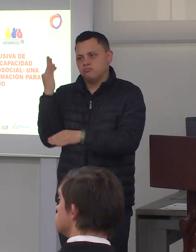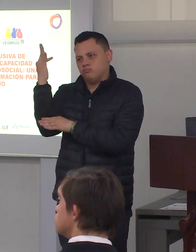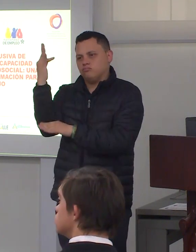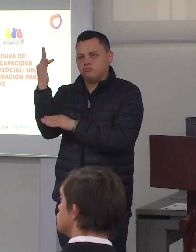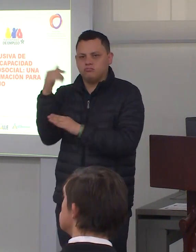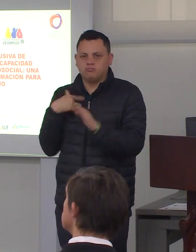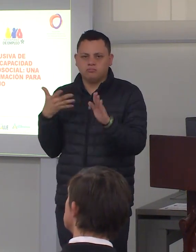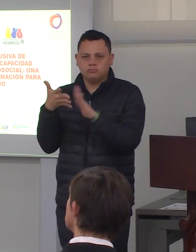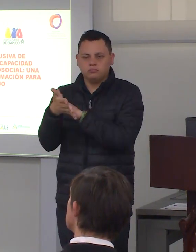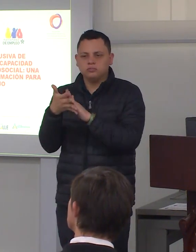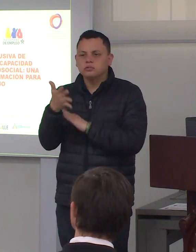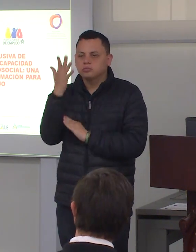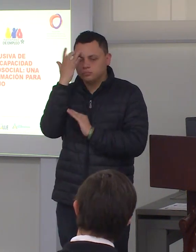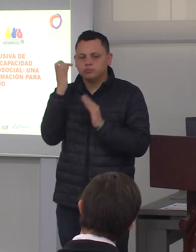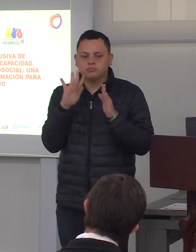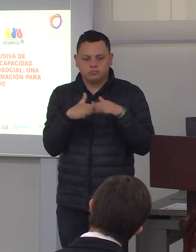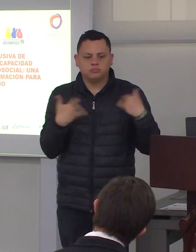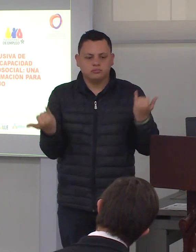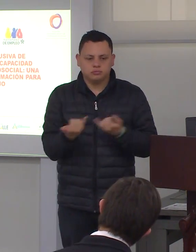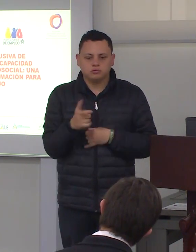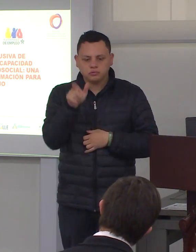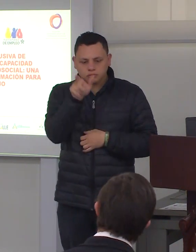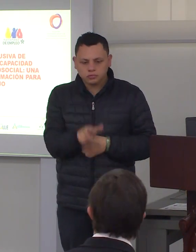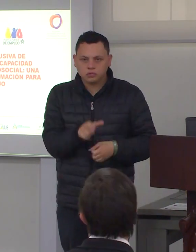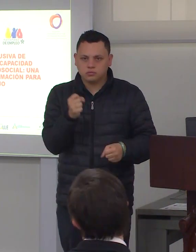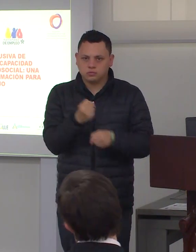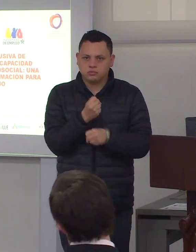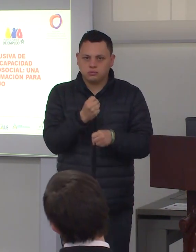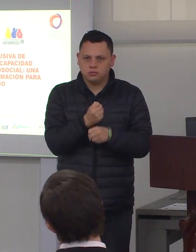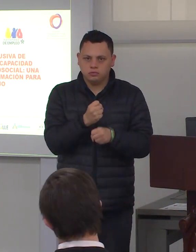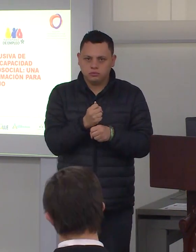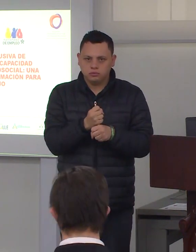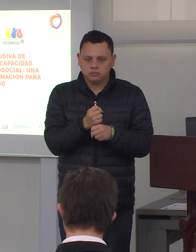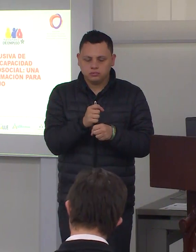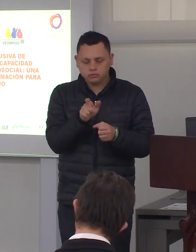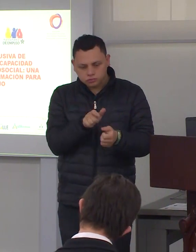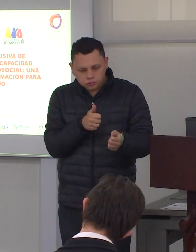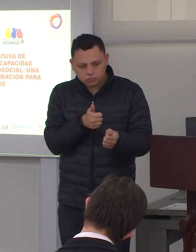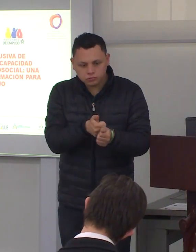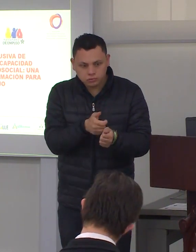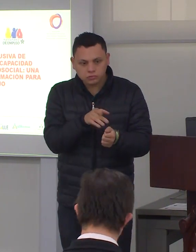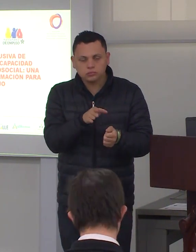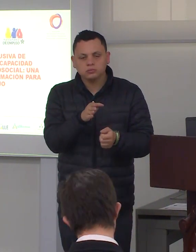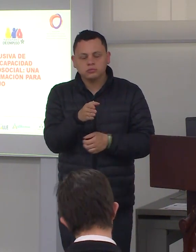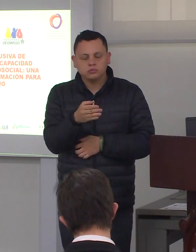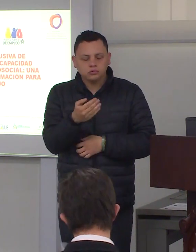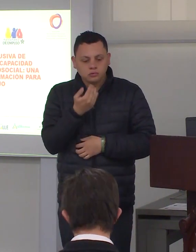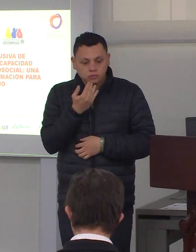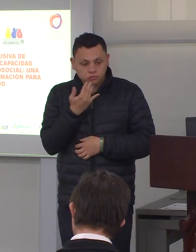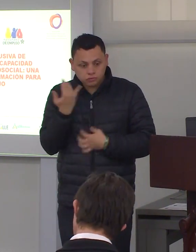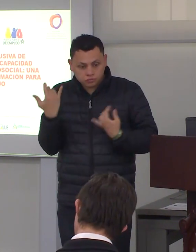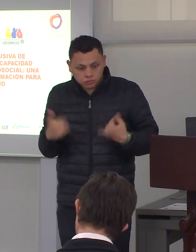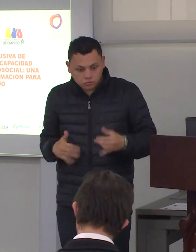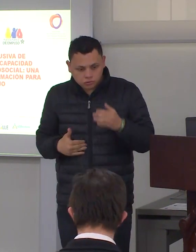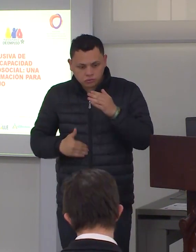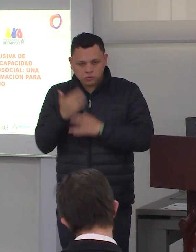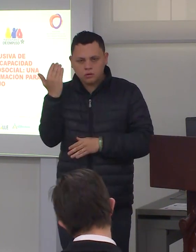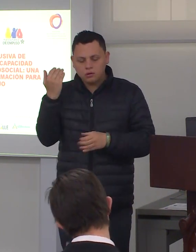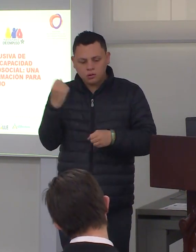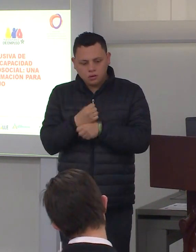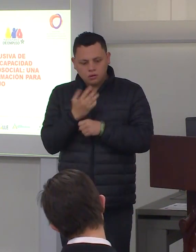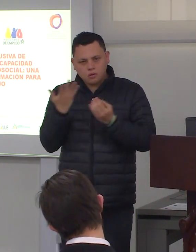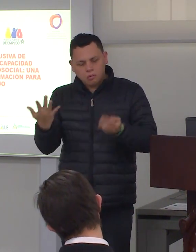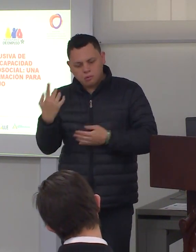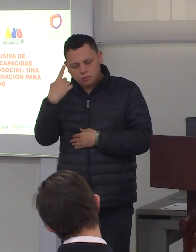es un poco la realidad de muchos de nuestros instructores y a la hora de trabajar y pensar